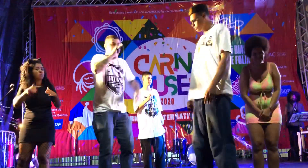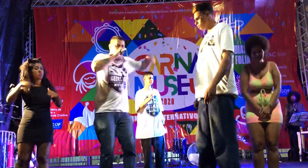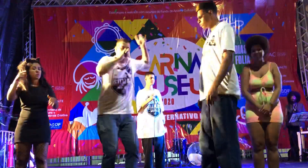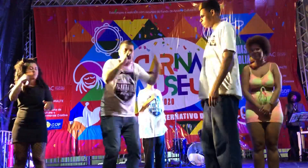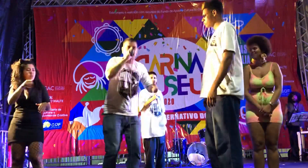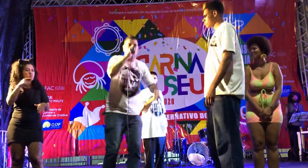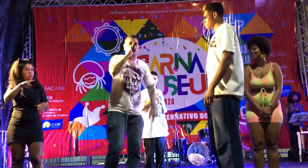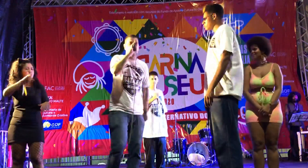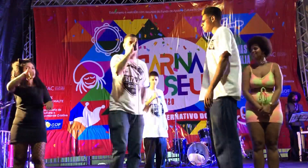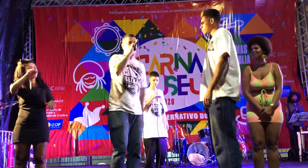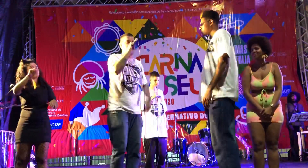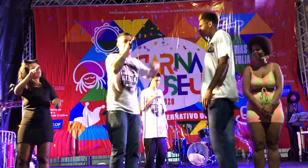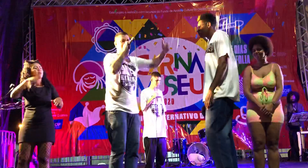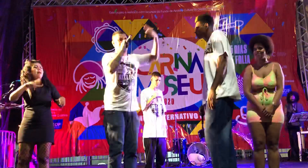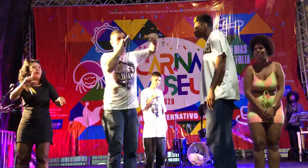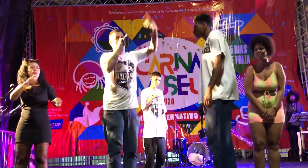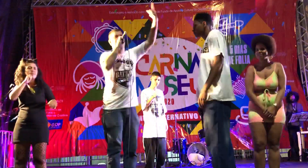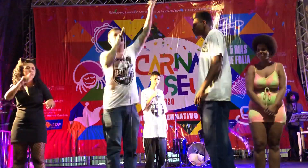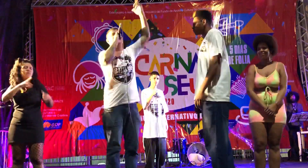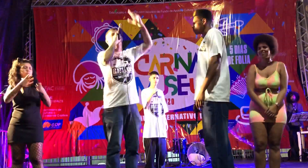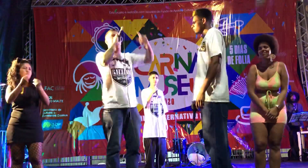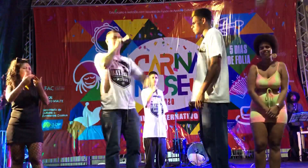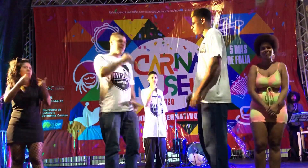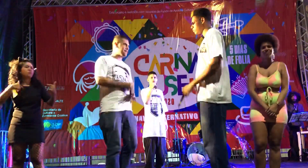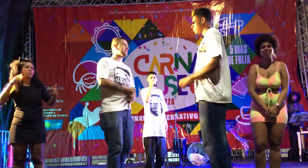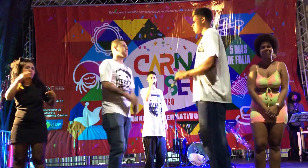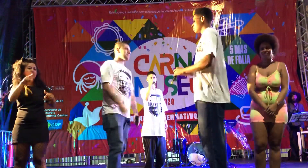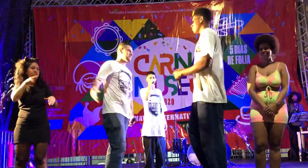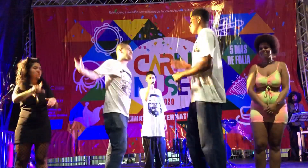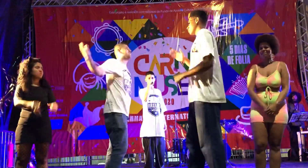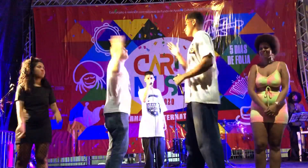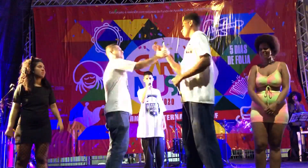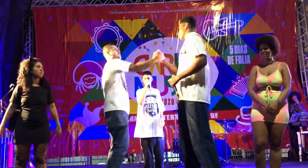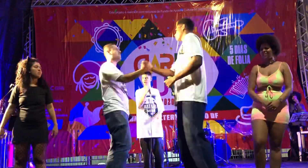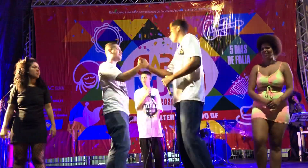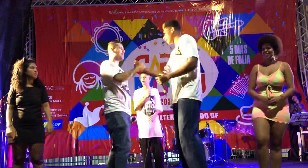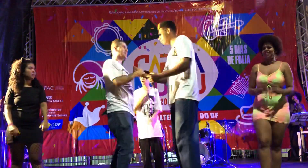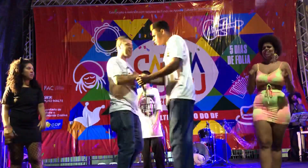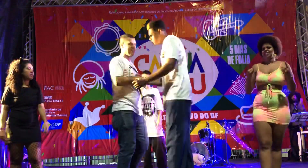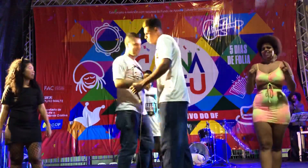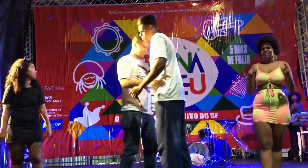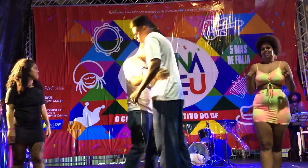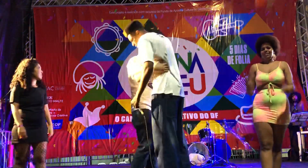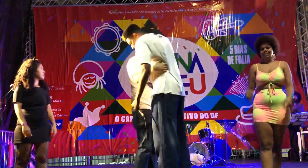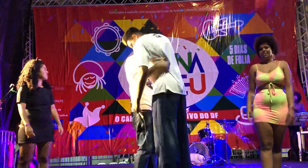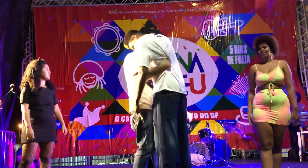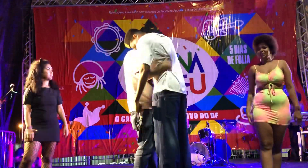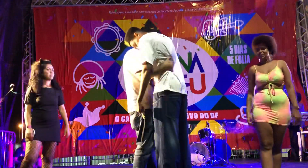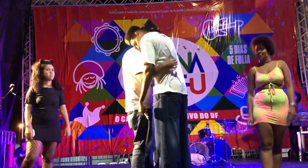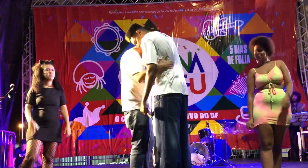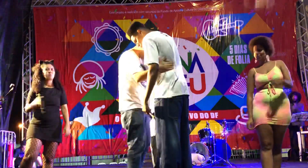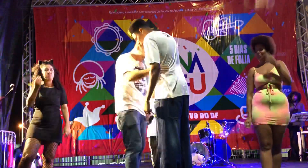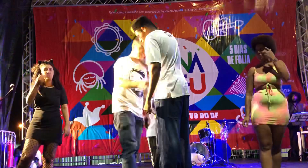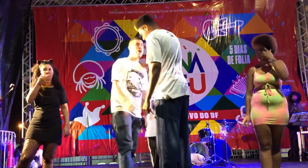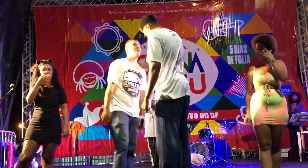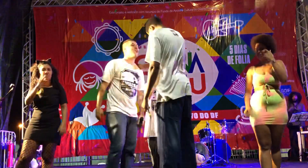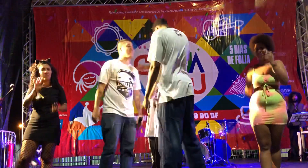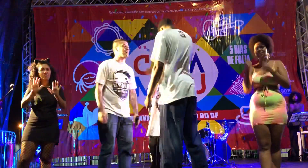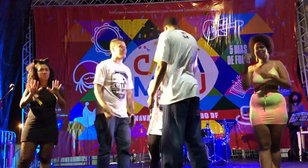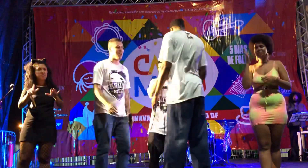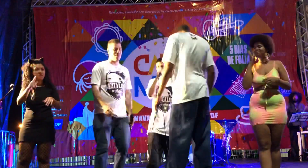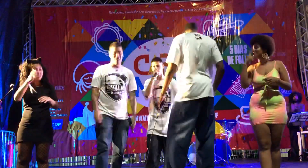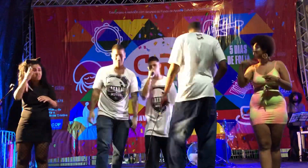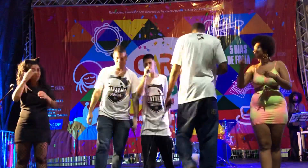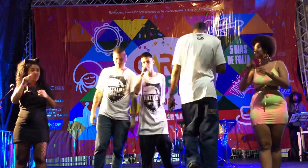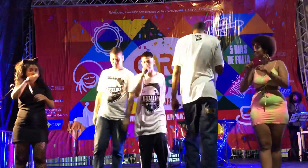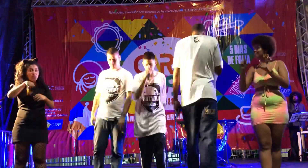já, ainda tenho muito parceiro que caminhar. Fechou. Batalha foda, né, rapaziada? Sabe o que vocês vão